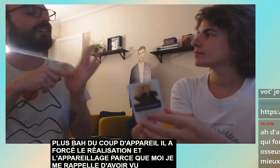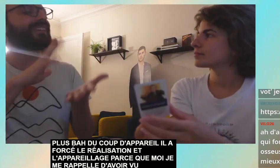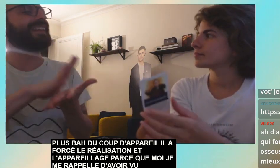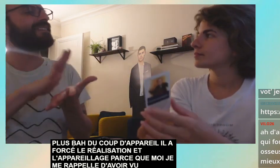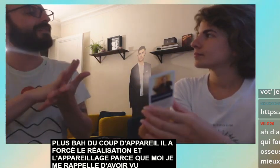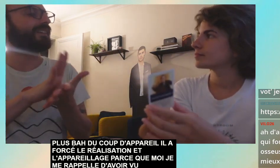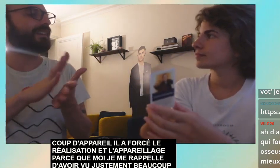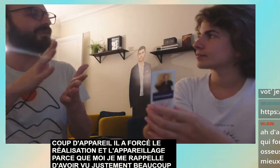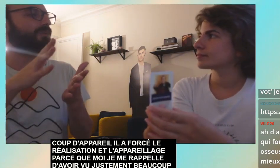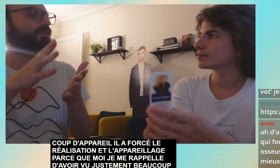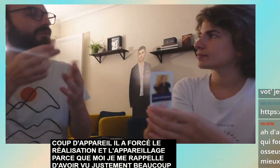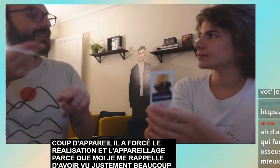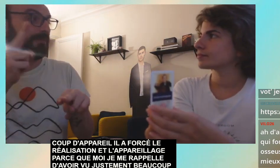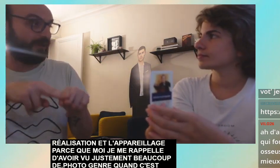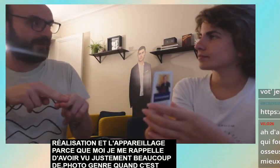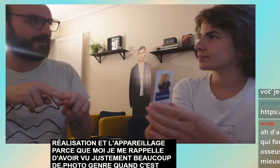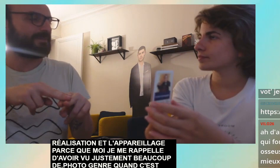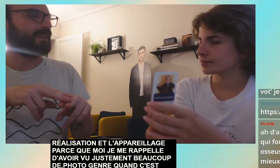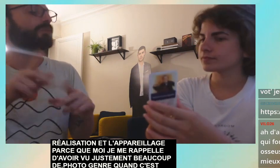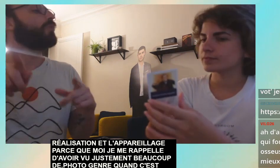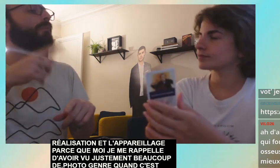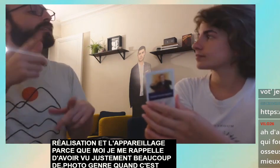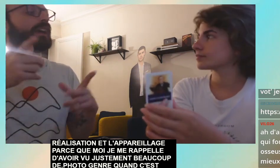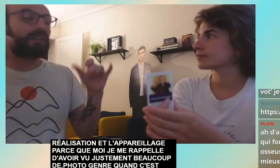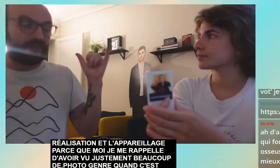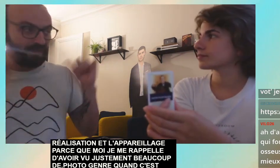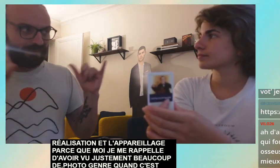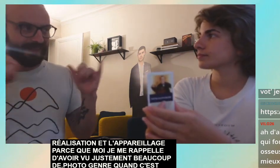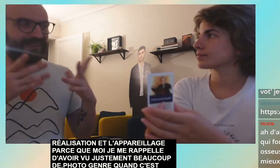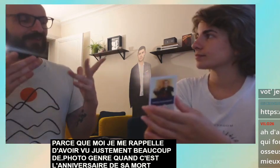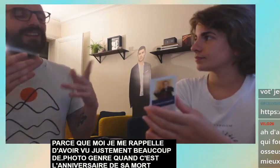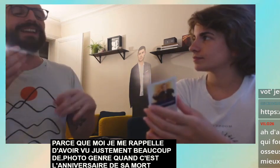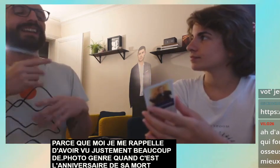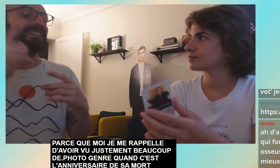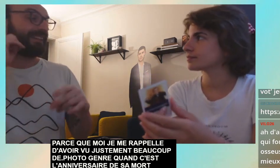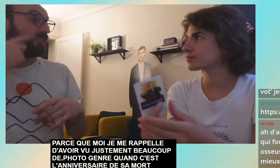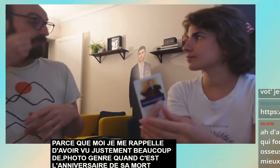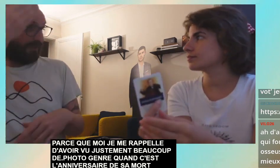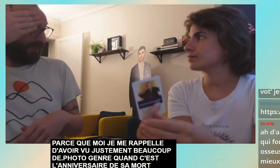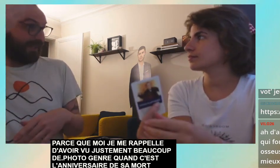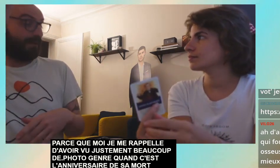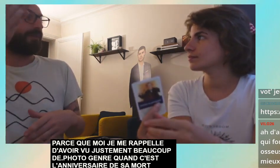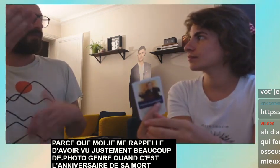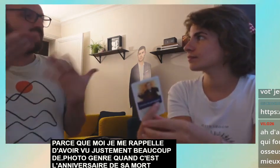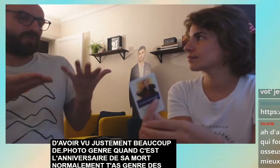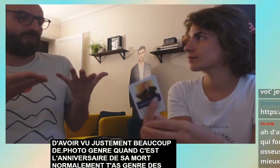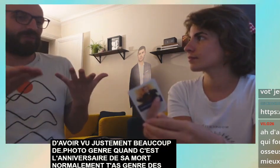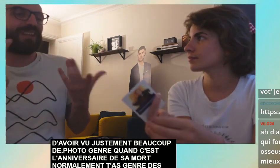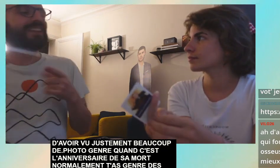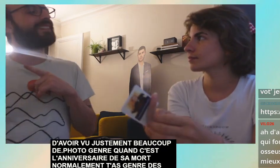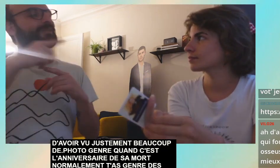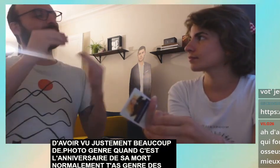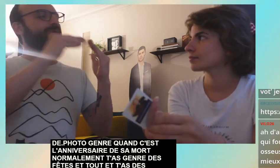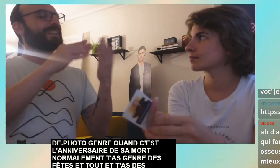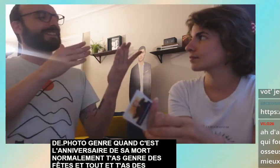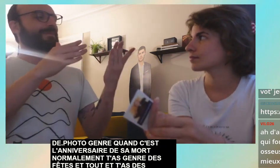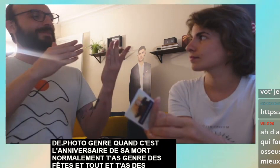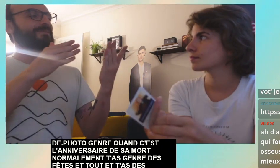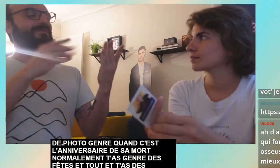c'est l'anniversaire de sa mort. Normalement, t'as genre des fêtes et tout. Et t'as des sourds célèbres d'aujourd'hui qui vont juste à sa maison et